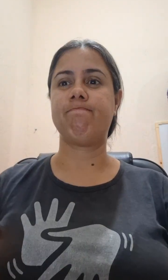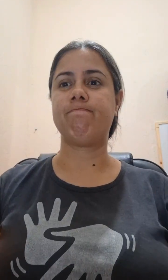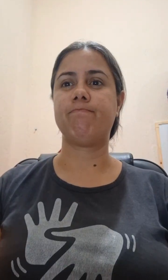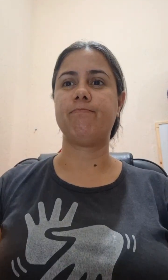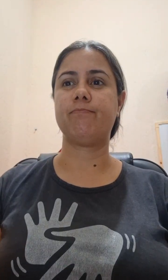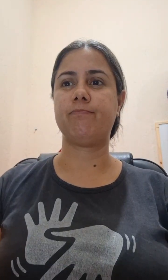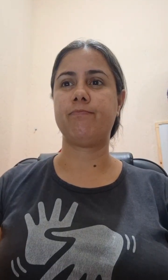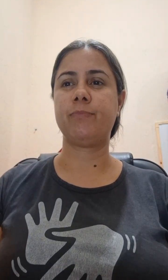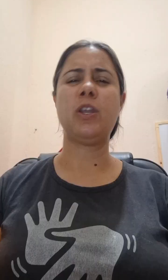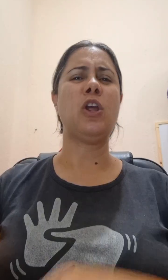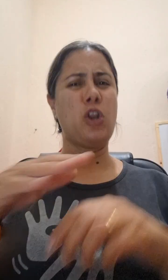17.